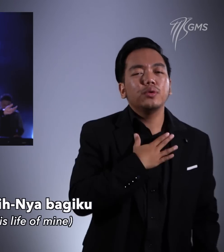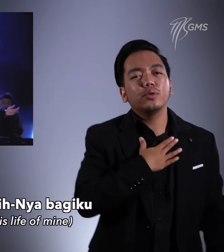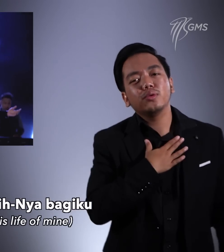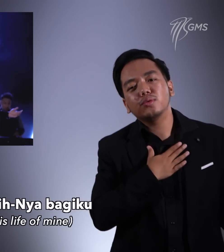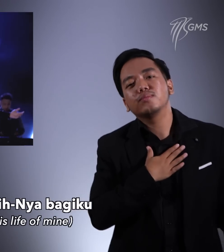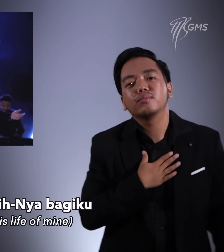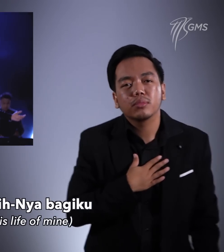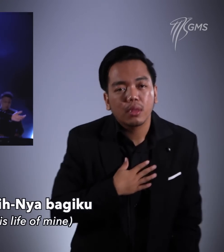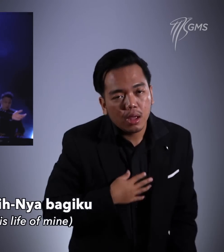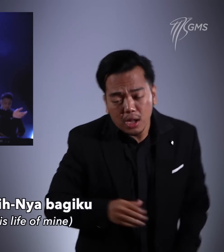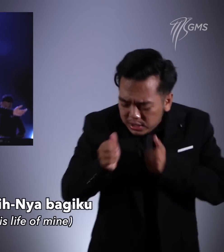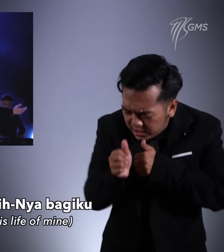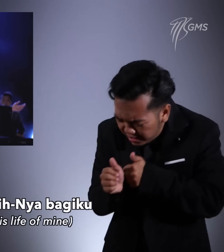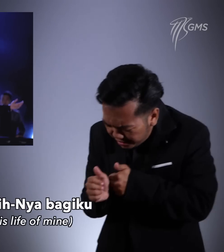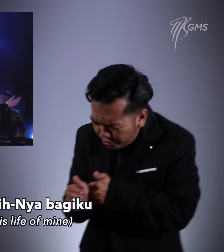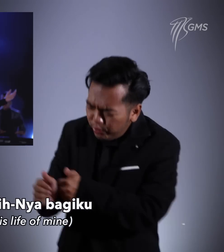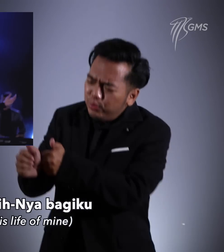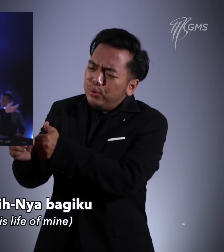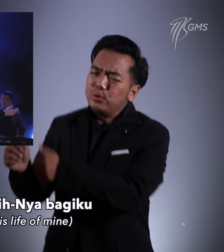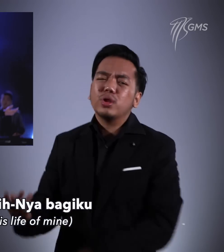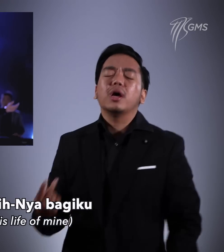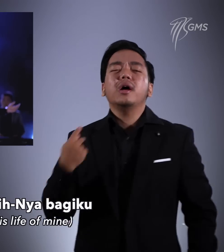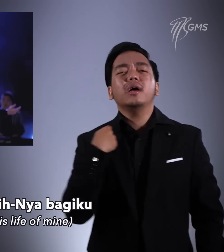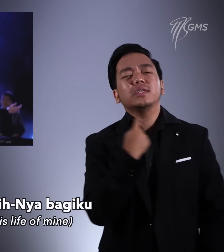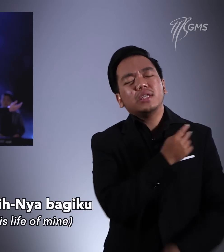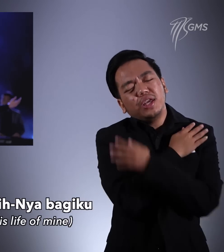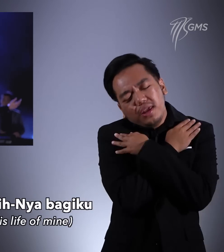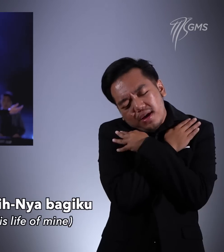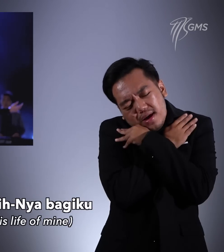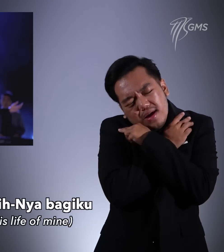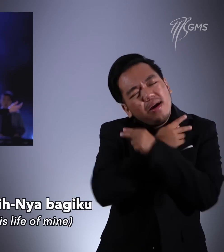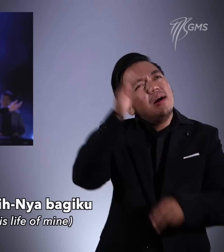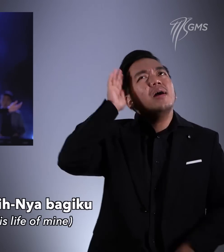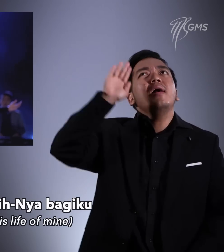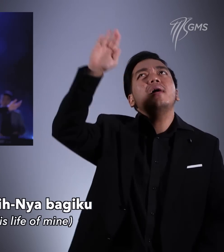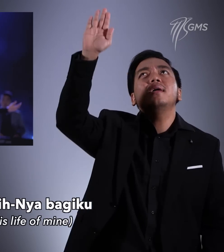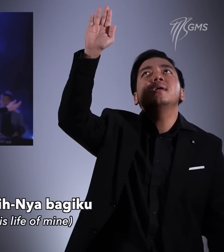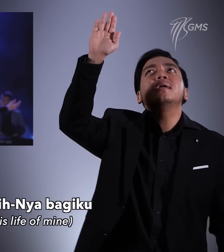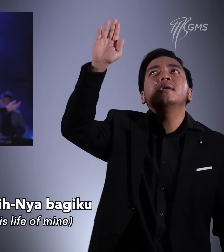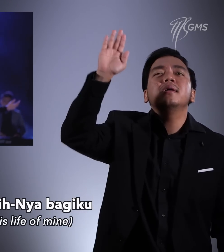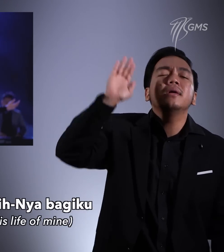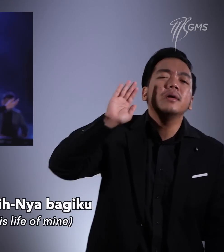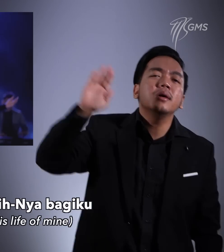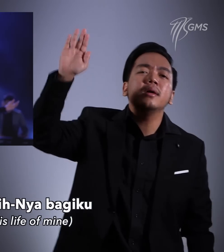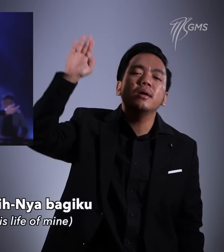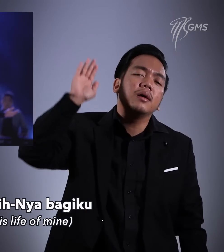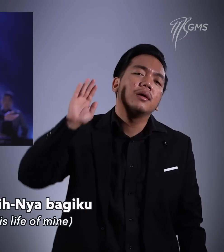Bagiku seturut kasih-Nya, seturut kasih-Nya.